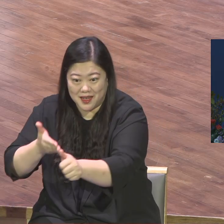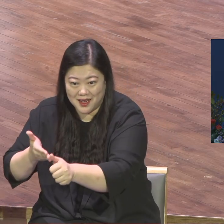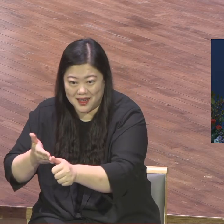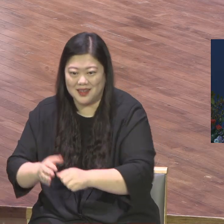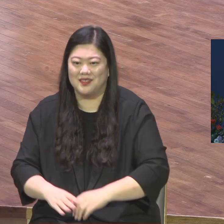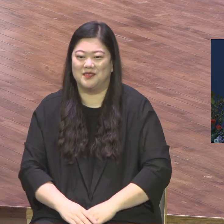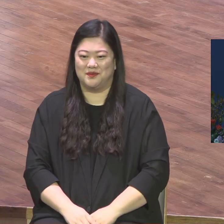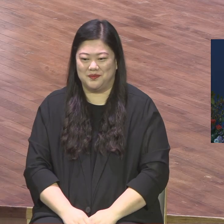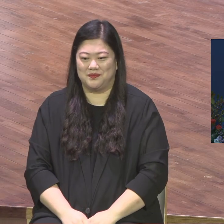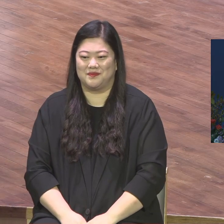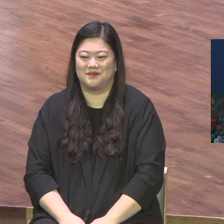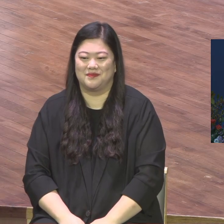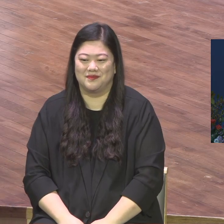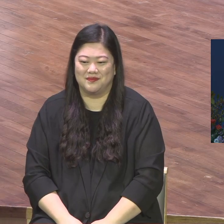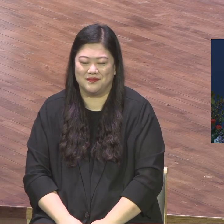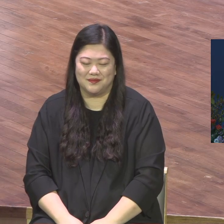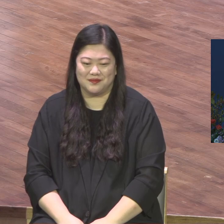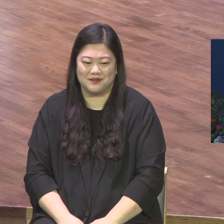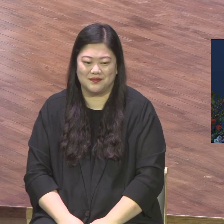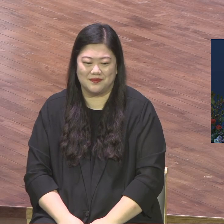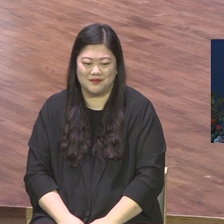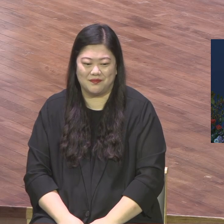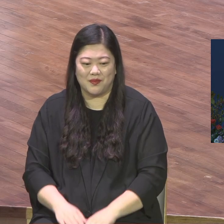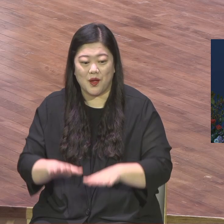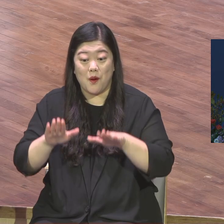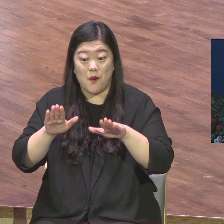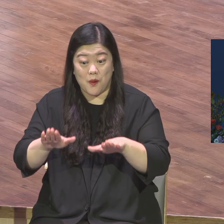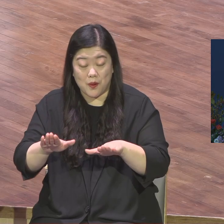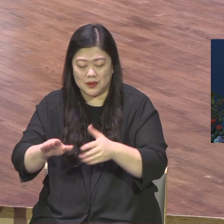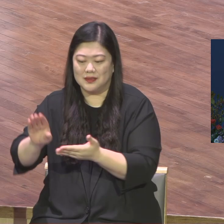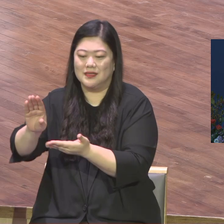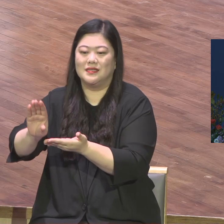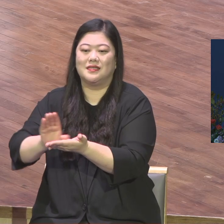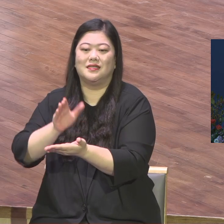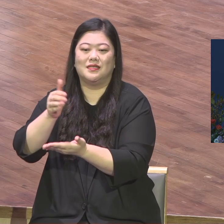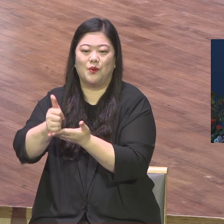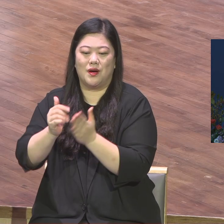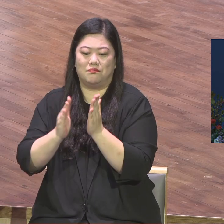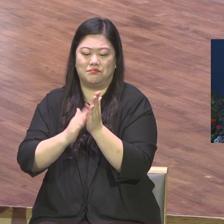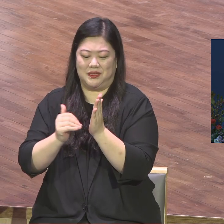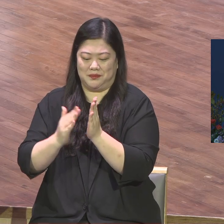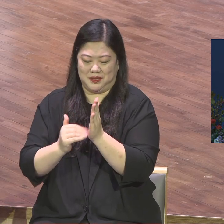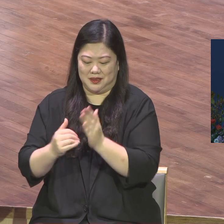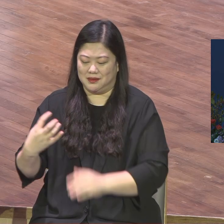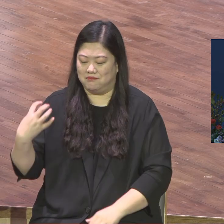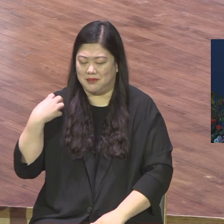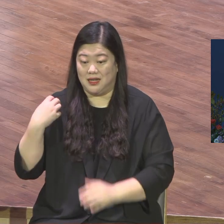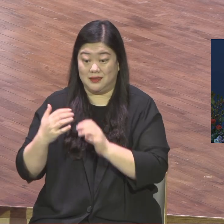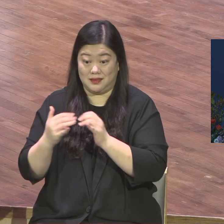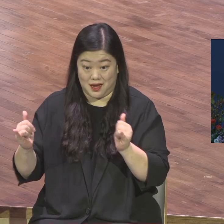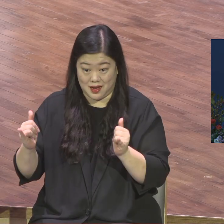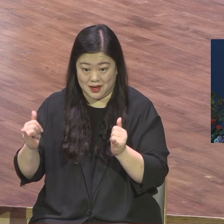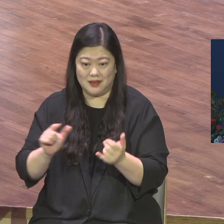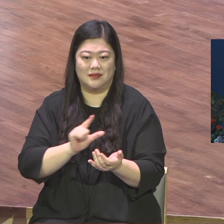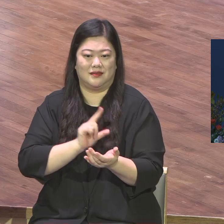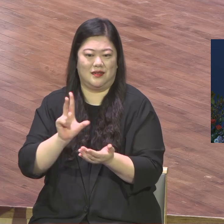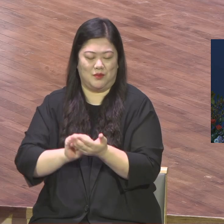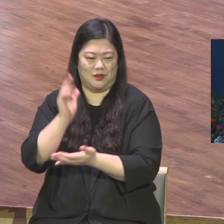이것들이 말씀 가지고 그리스도의 비밀을 맡은 자라는 제목으로 말씀을